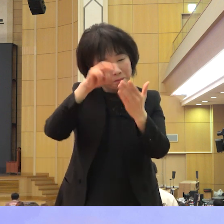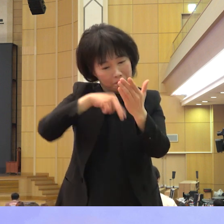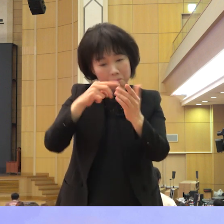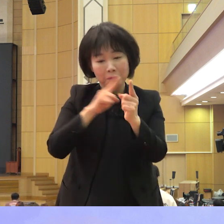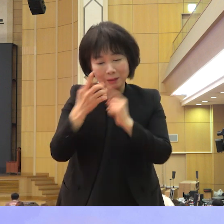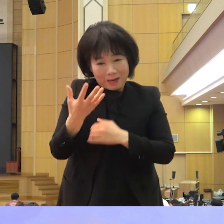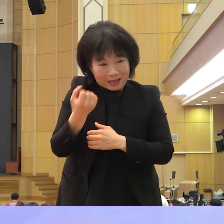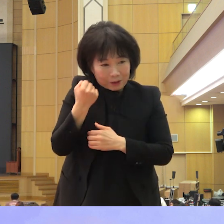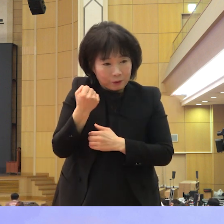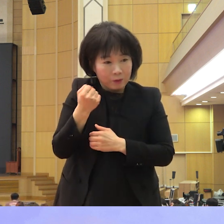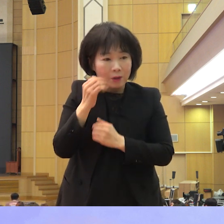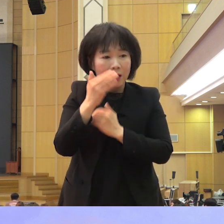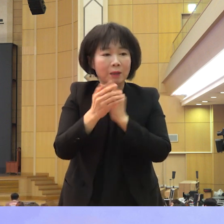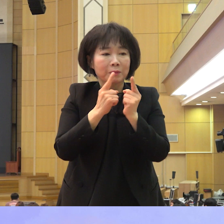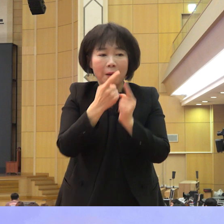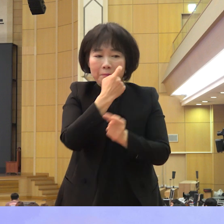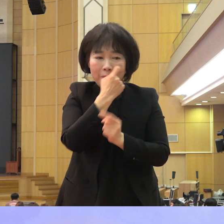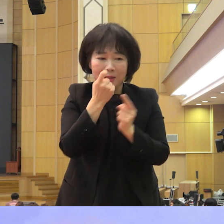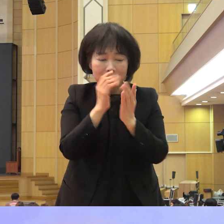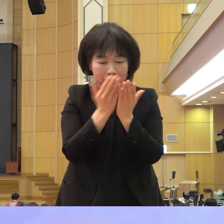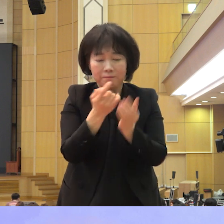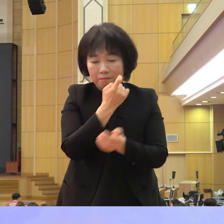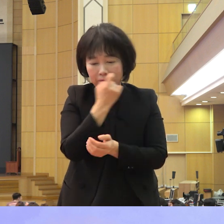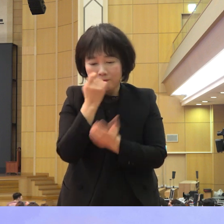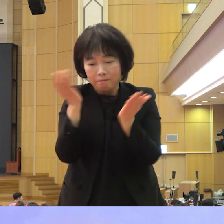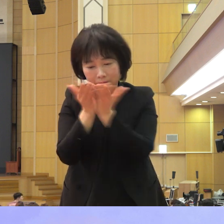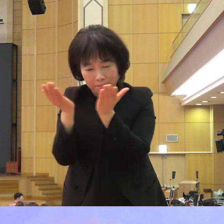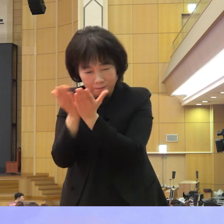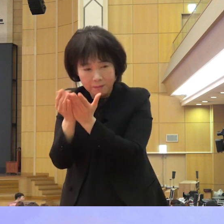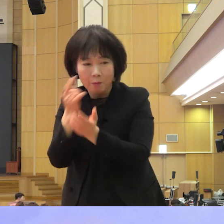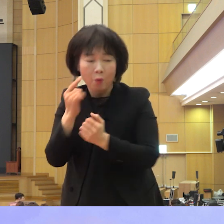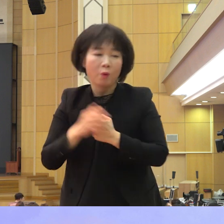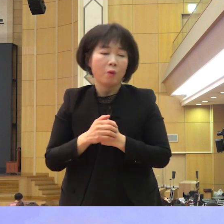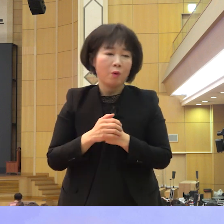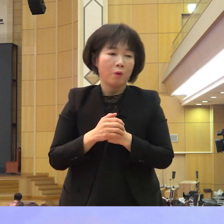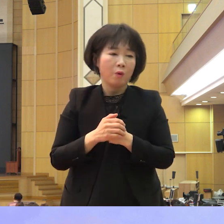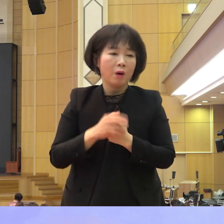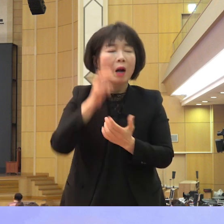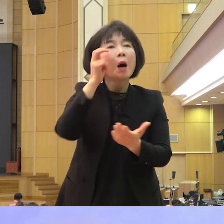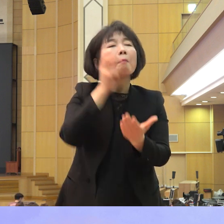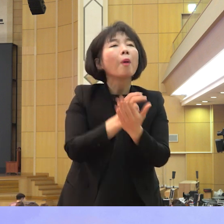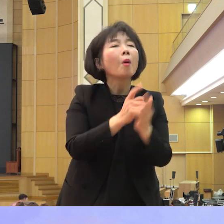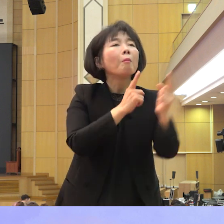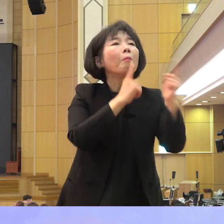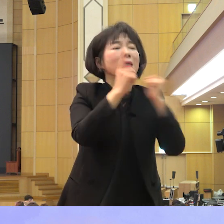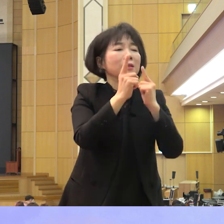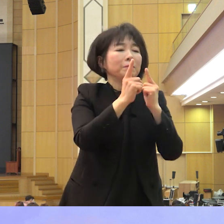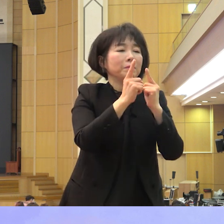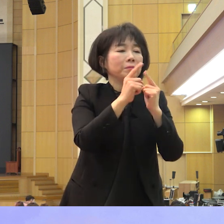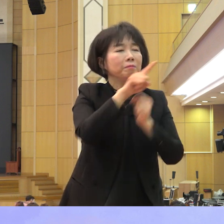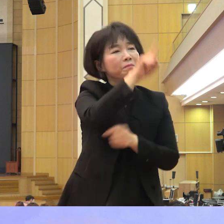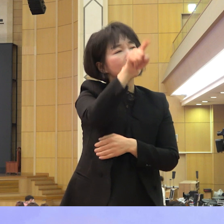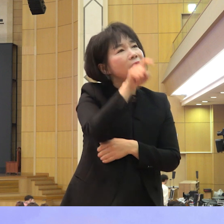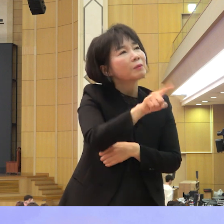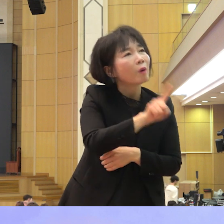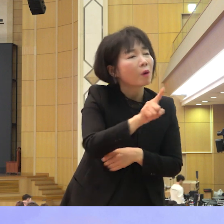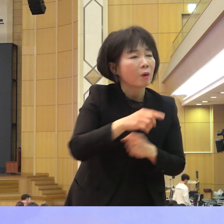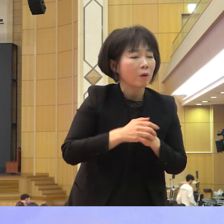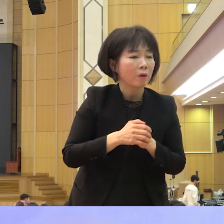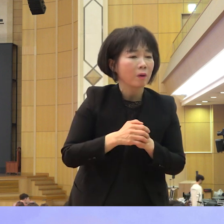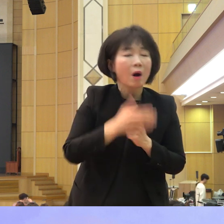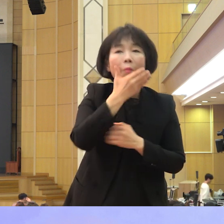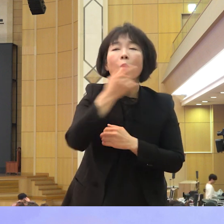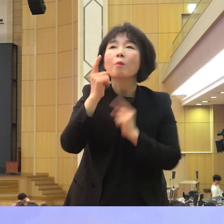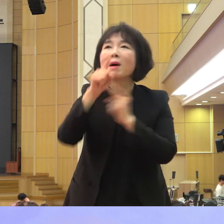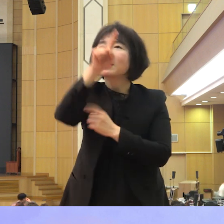가지고 성경 한 구절 한 구절 찾아보면서 율법의 말씀이 무엇을 말하는지,